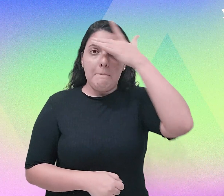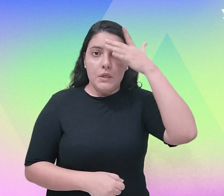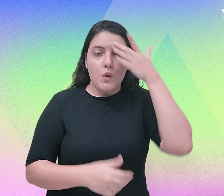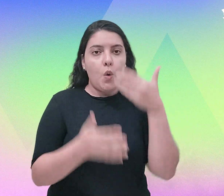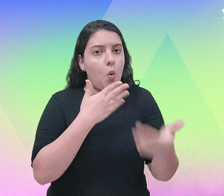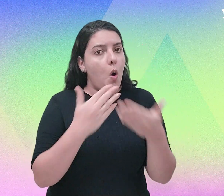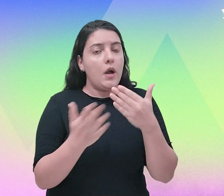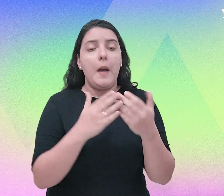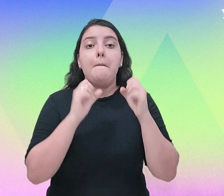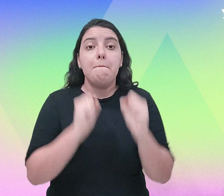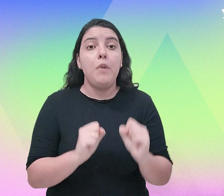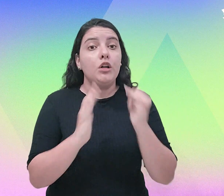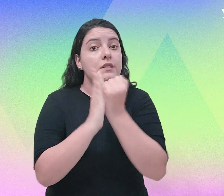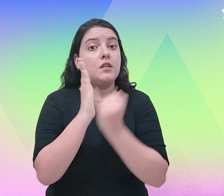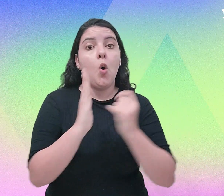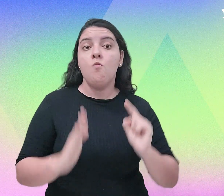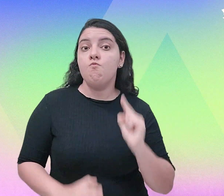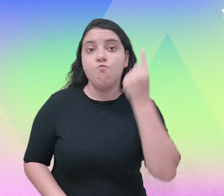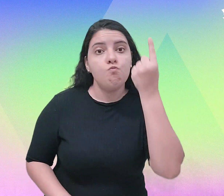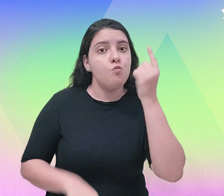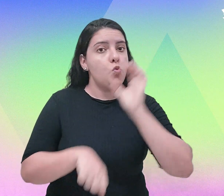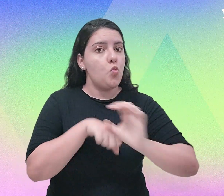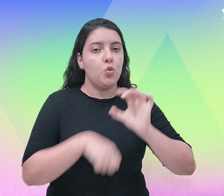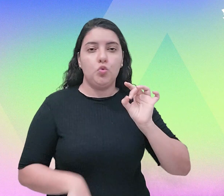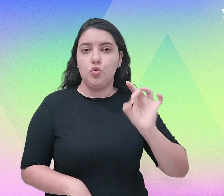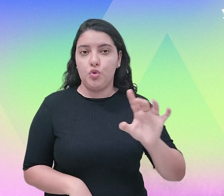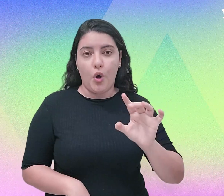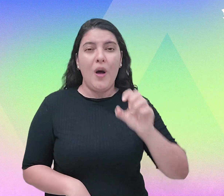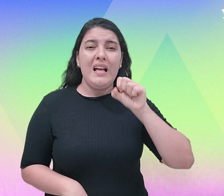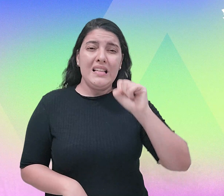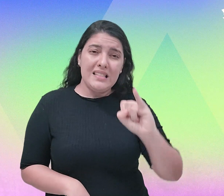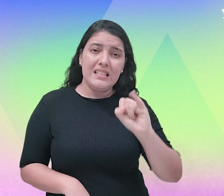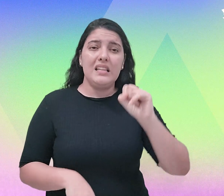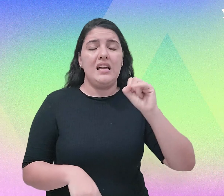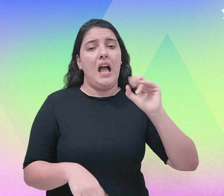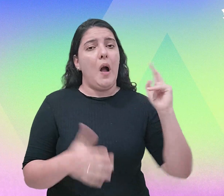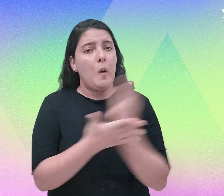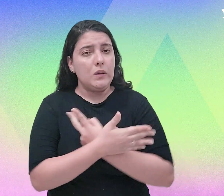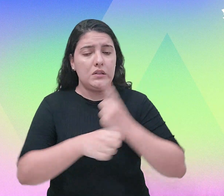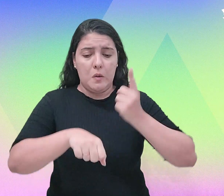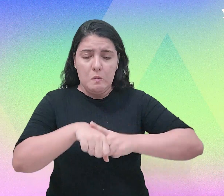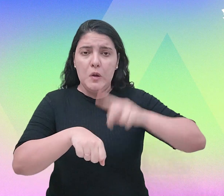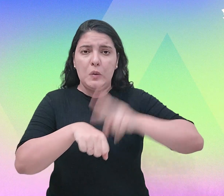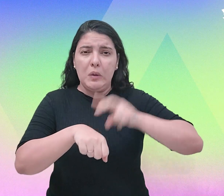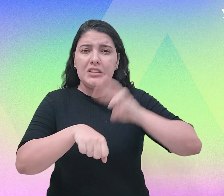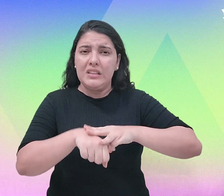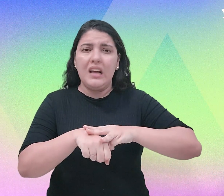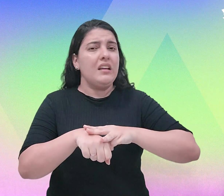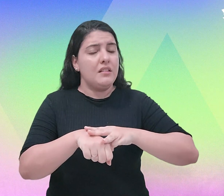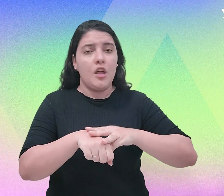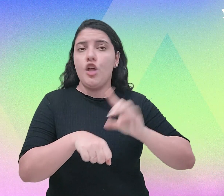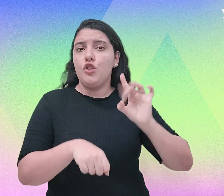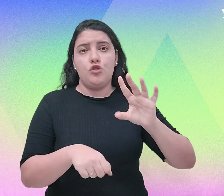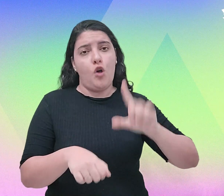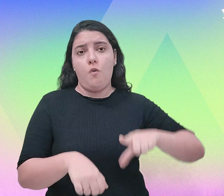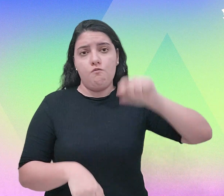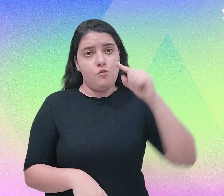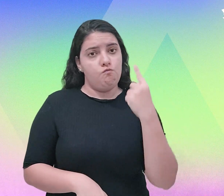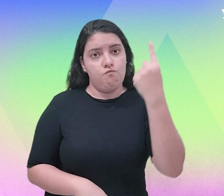em caso de mais de uma inscrição de uma mesma pessoa será considerada apenas a última inscrição enviada os selecionados e selecionadas